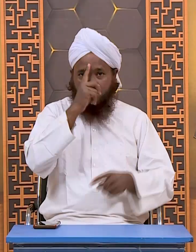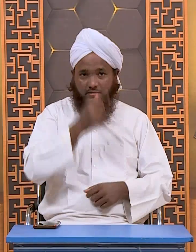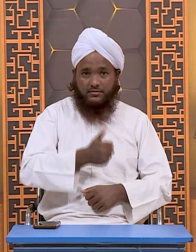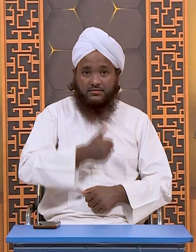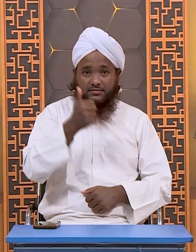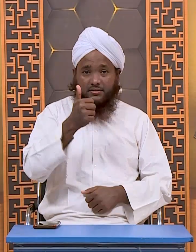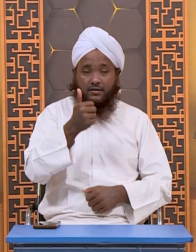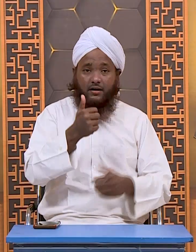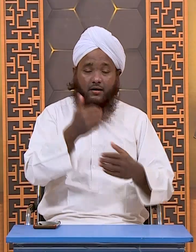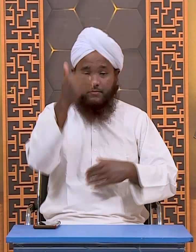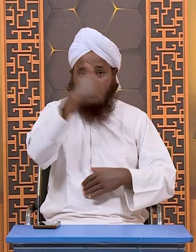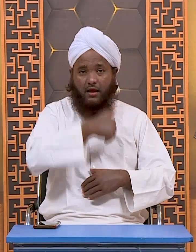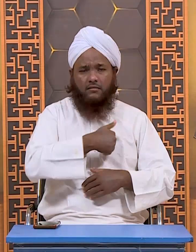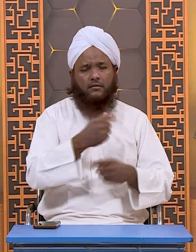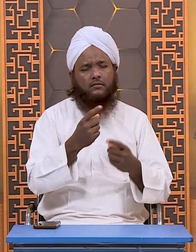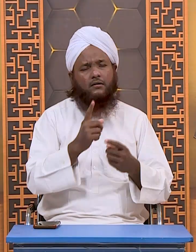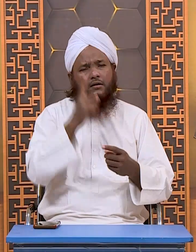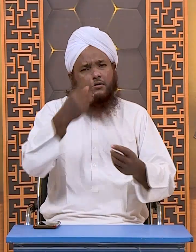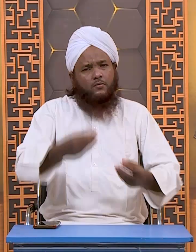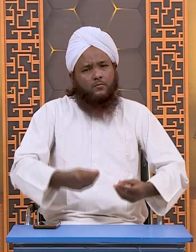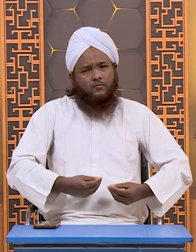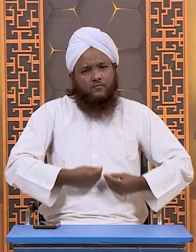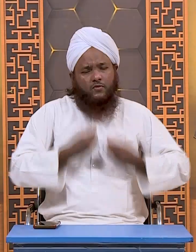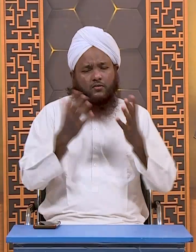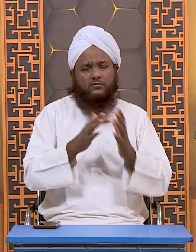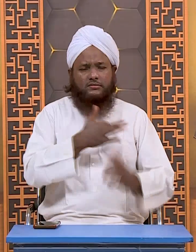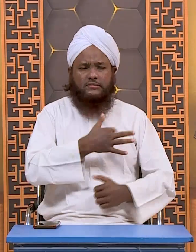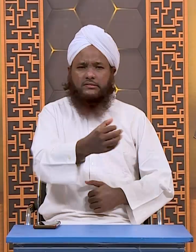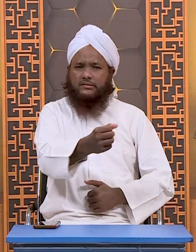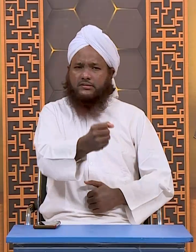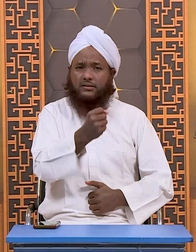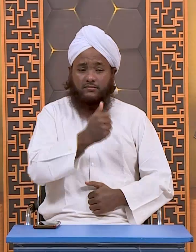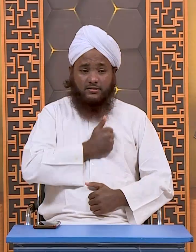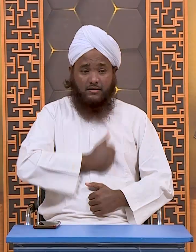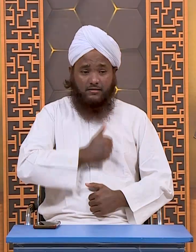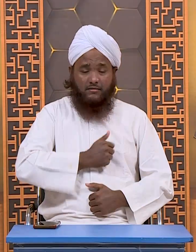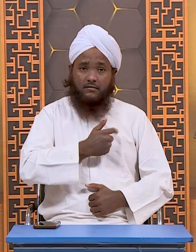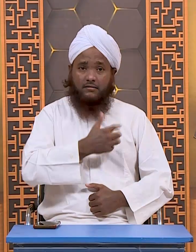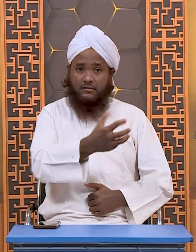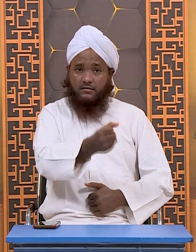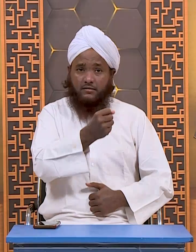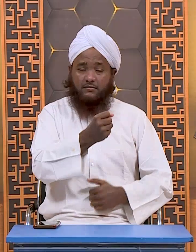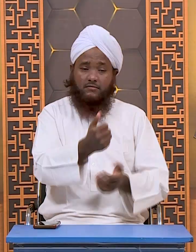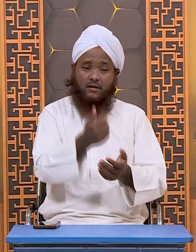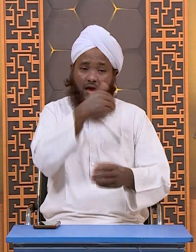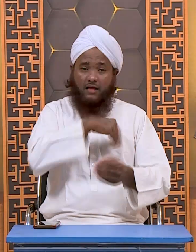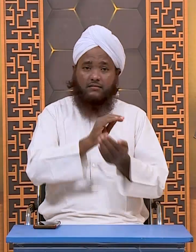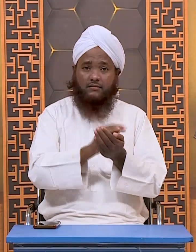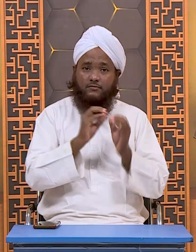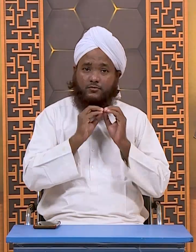ہمارے اندر اللہ پاک کی رضا پانے کا جذبہ پیدا ہو جائے گا انشاءاللہ. ہم ہر حال میں پھر اللہ پاک کی رضا کو پانے